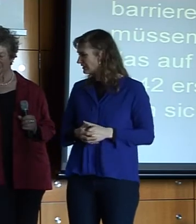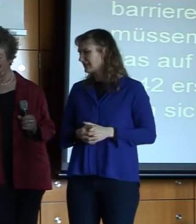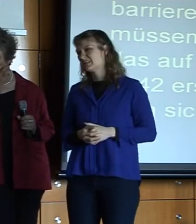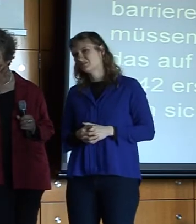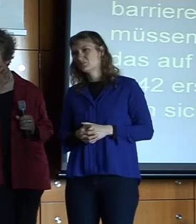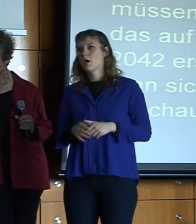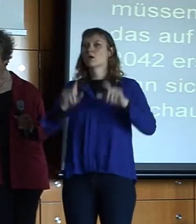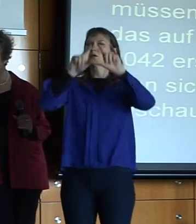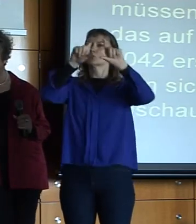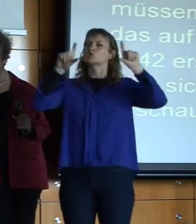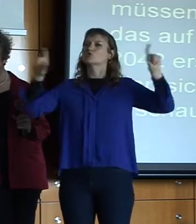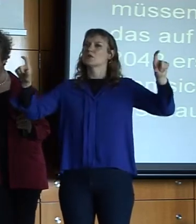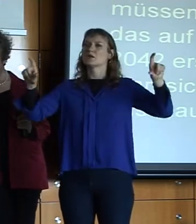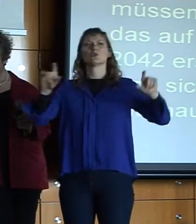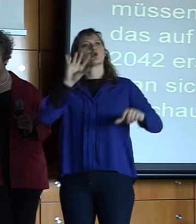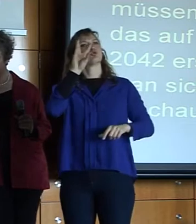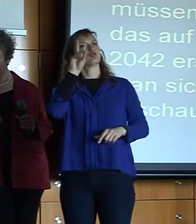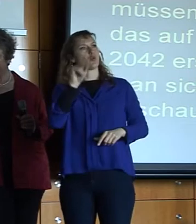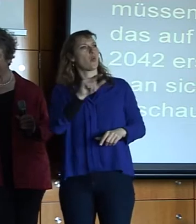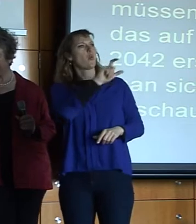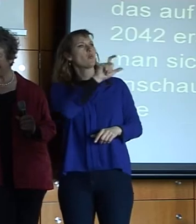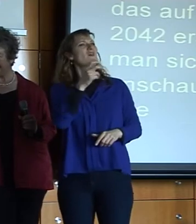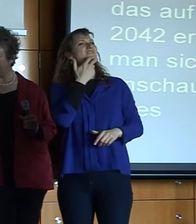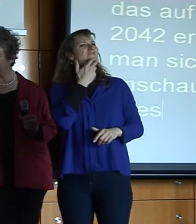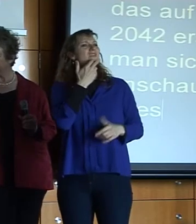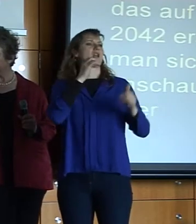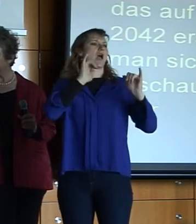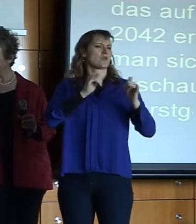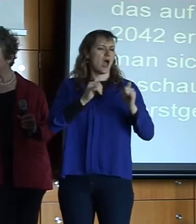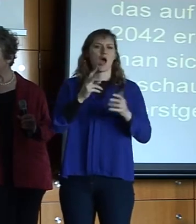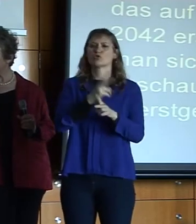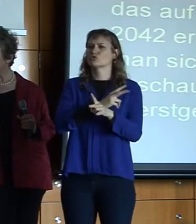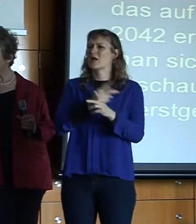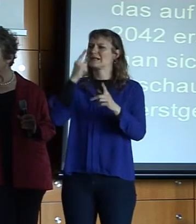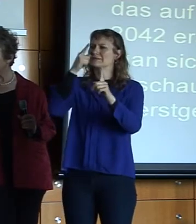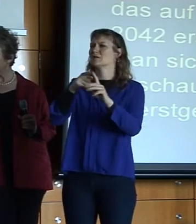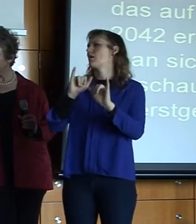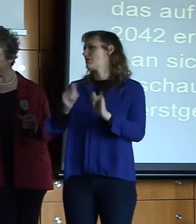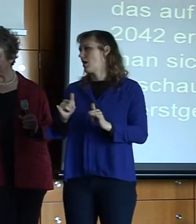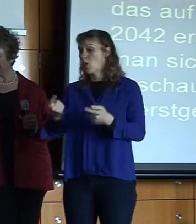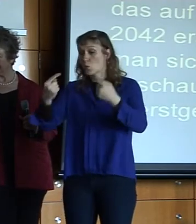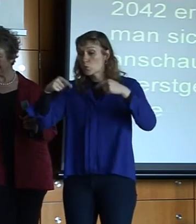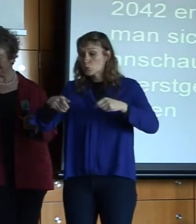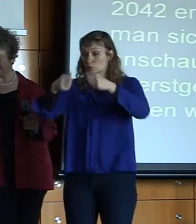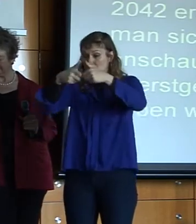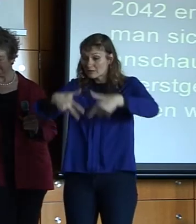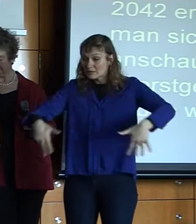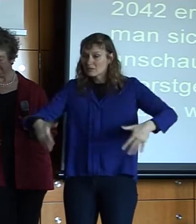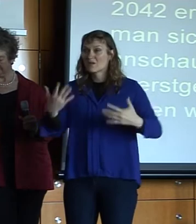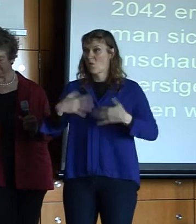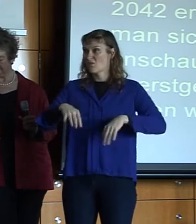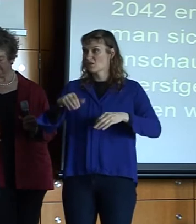wir zwar oben auf der obersten Ebene schöne Willenserklärungen von Staatsgrundzielen haben, aber darunter findet zum Teil